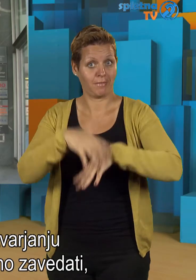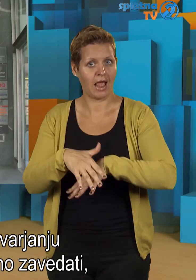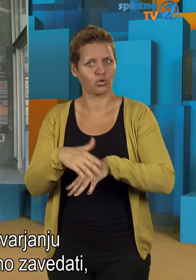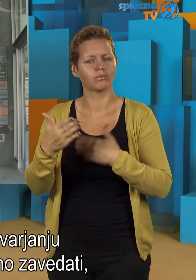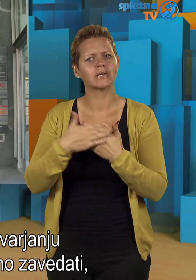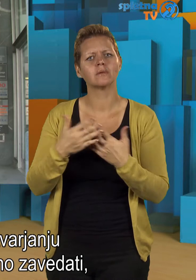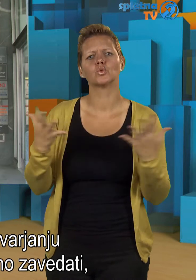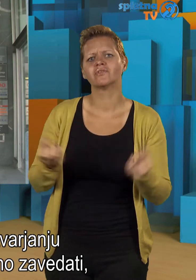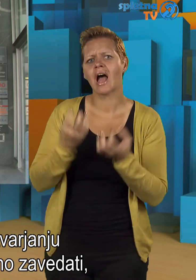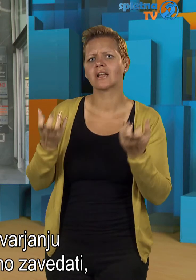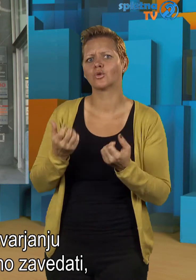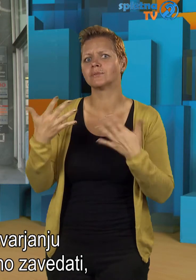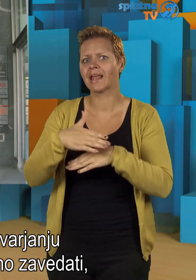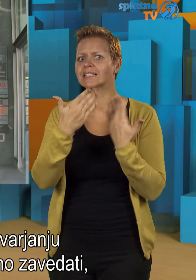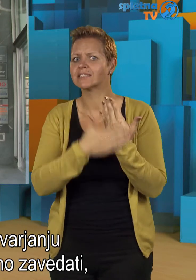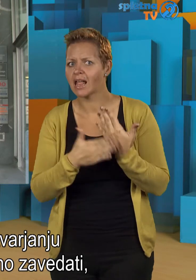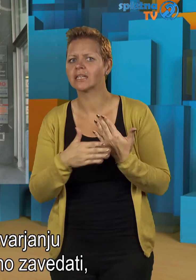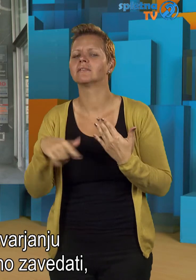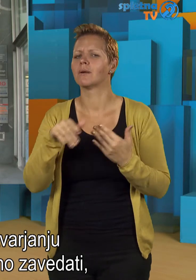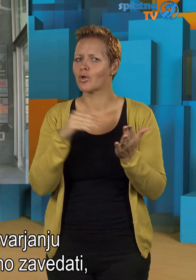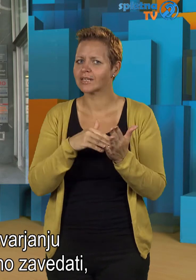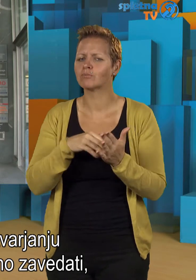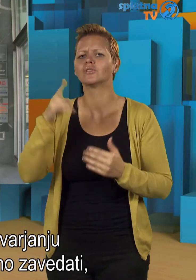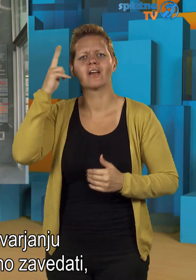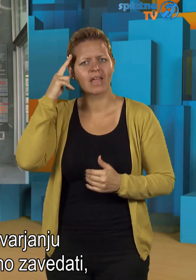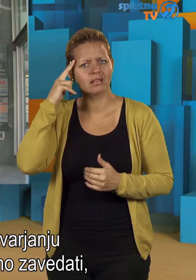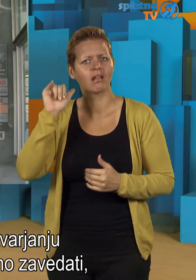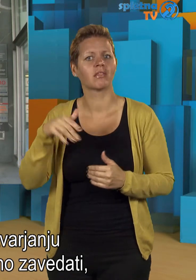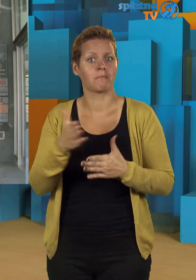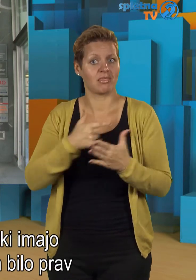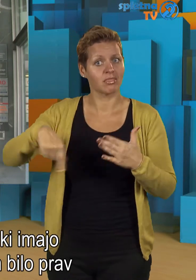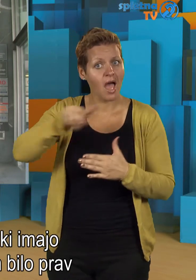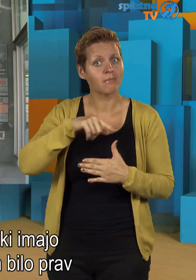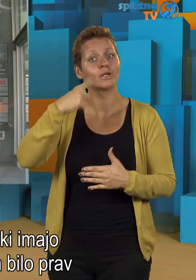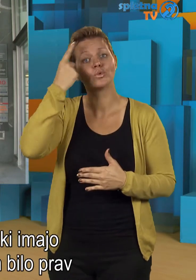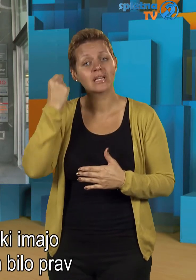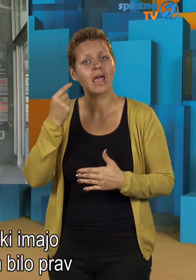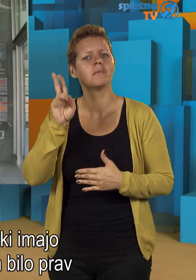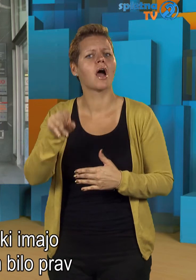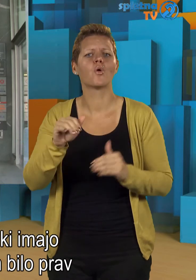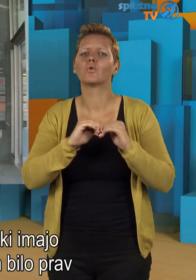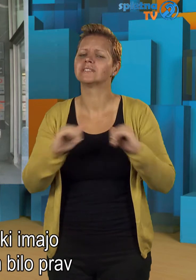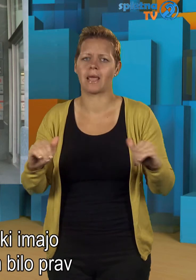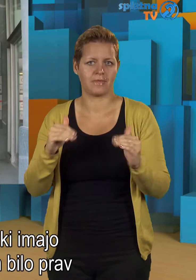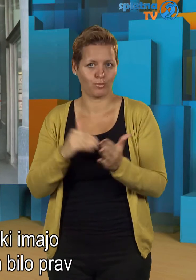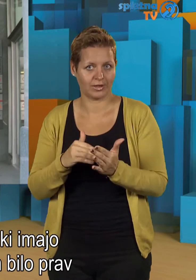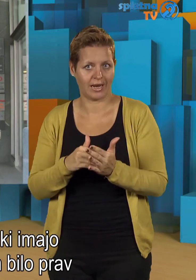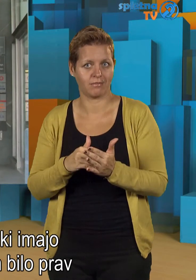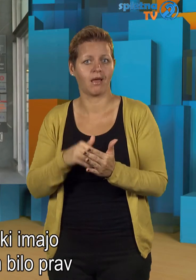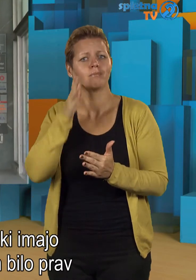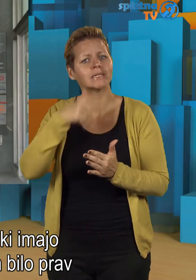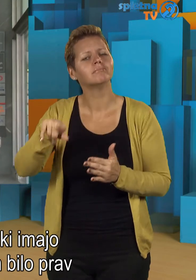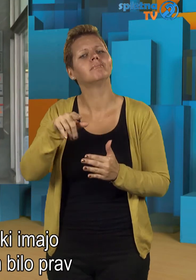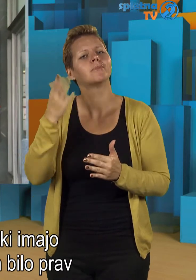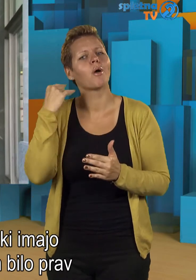Tudi na spletu in pri ustvarjanju spletnih strani se je potrebno zavedati, da so med nami ljudje, ki imajo posebne potrebe in bi jim